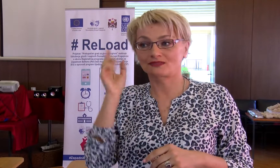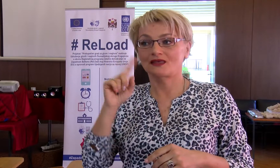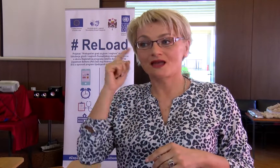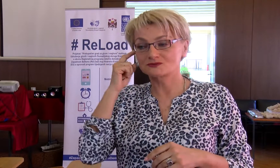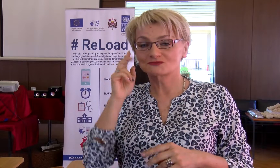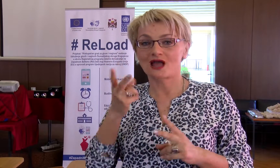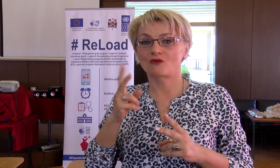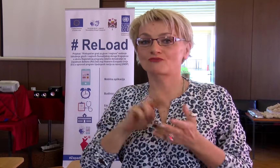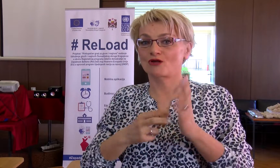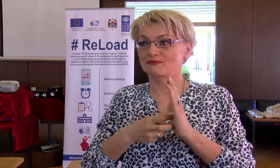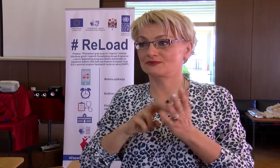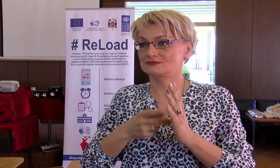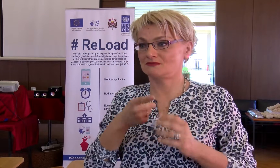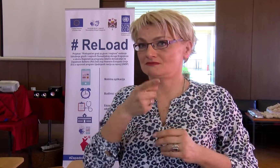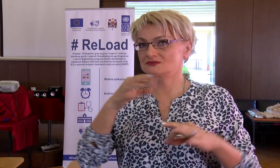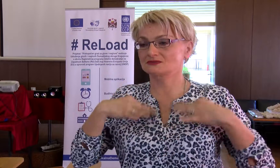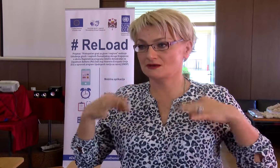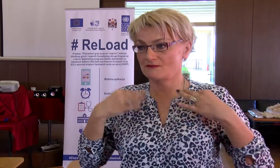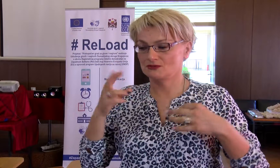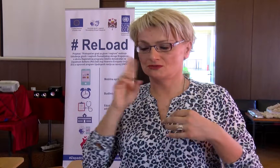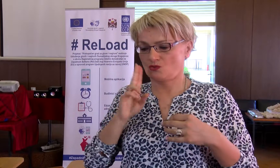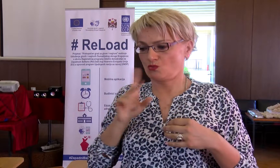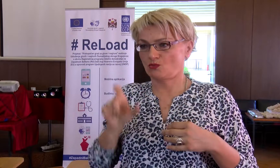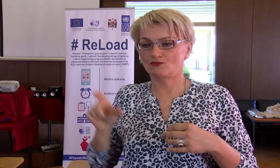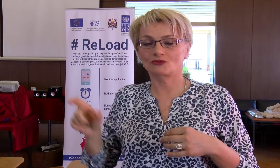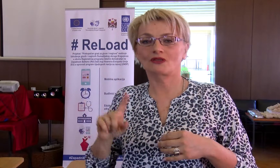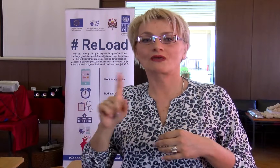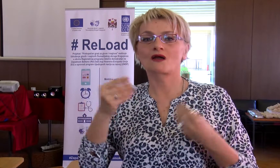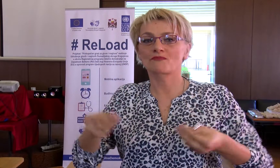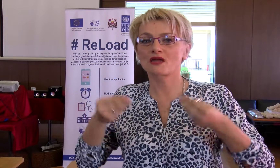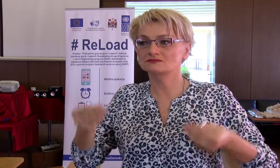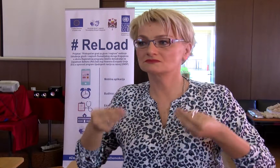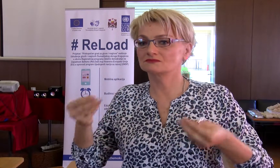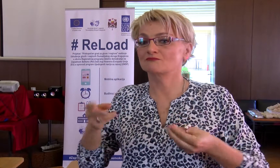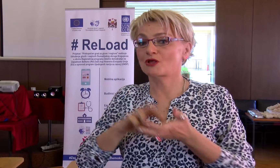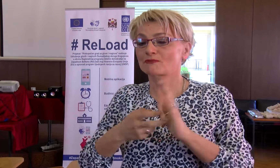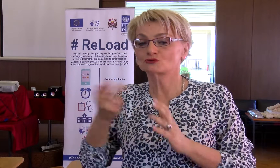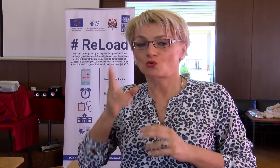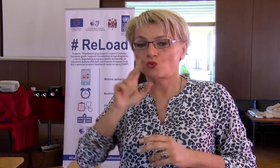virus koji trenutno je prisutan ovde, sa koliko problema se suočavaju zdravstveni radnici